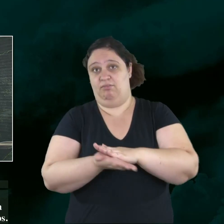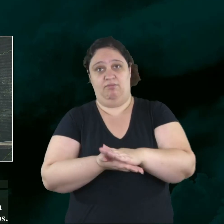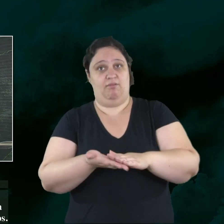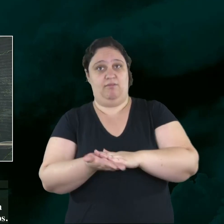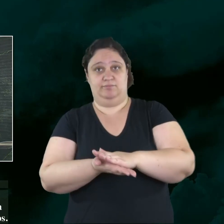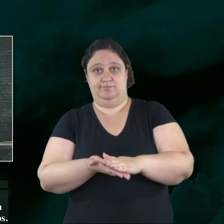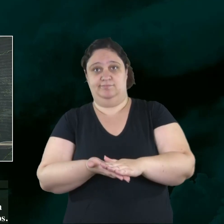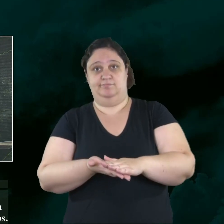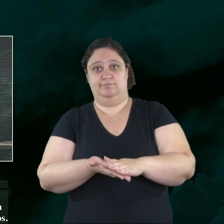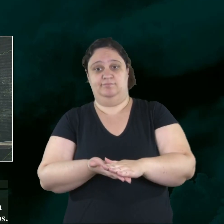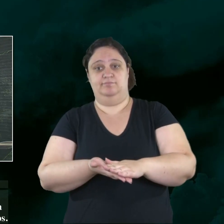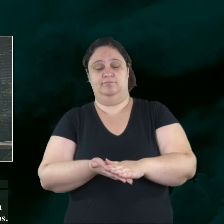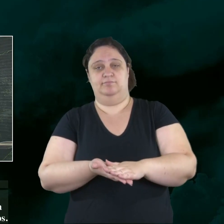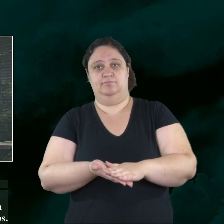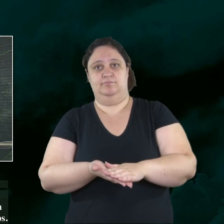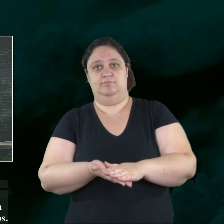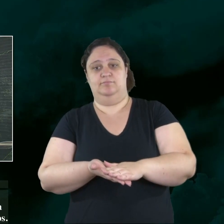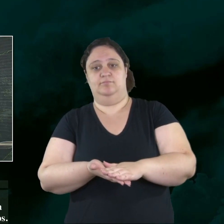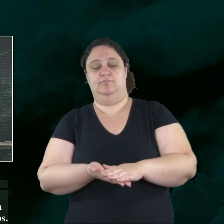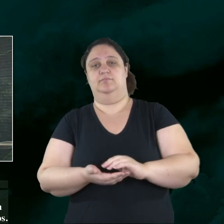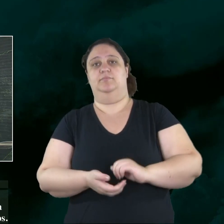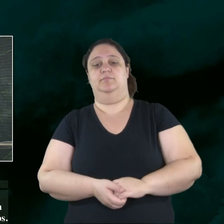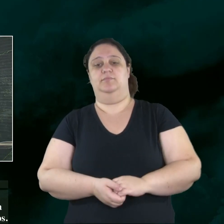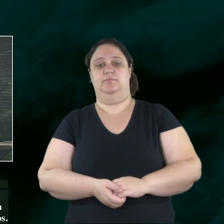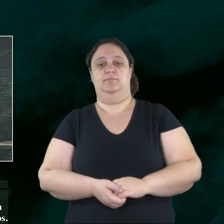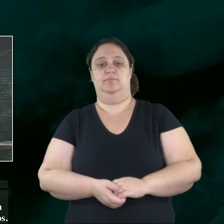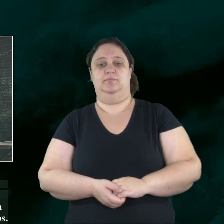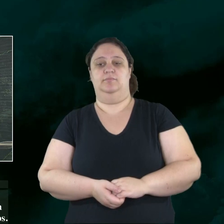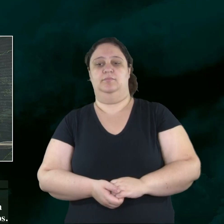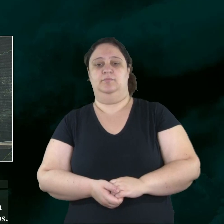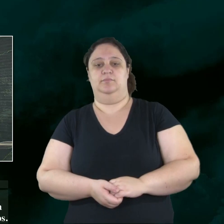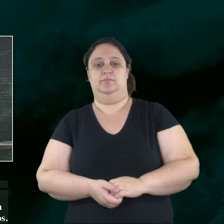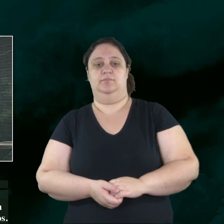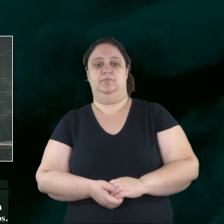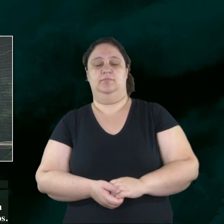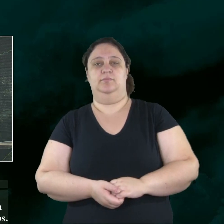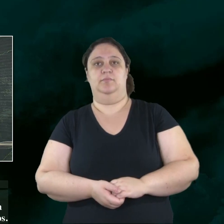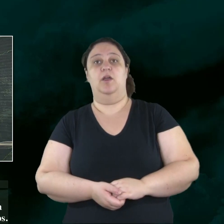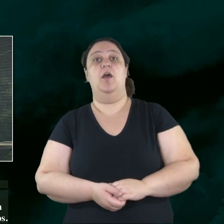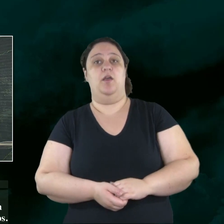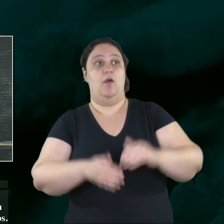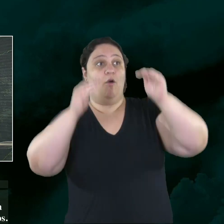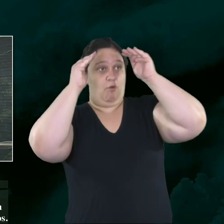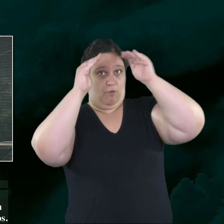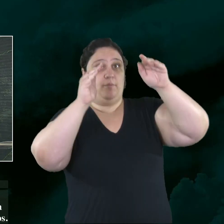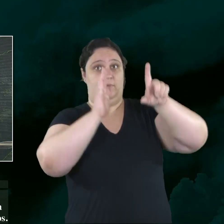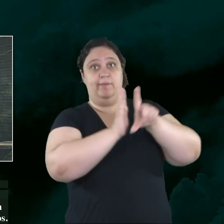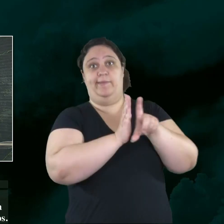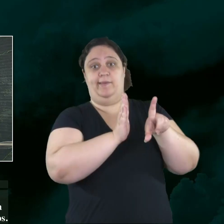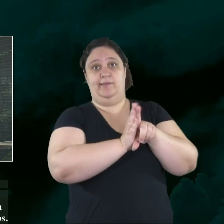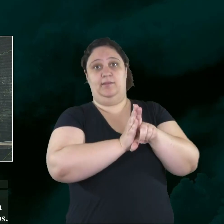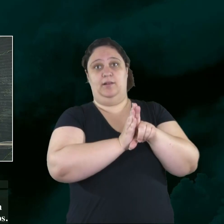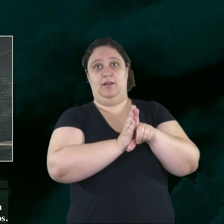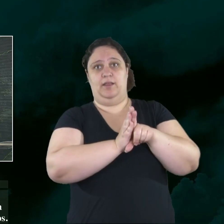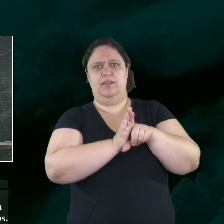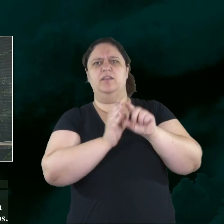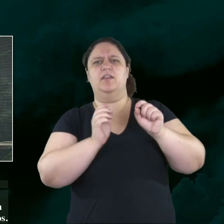mosaica, procedem por natureza de conformidade com a lei